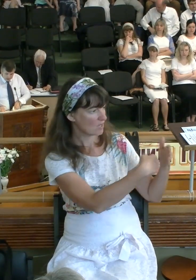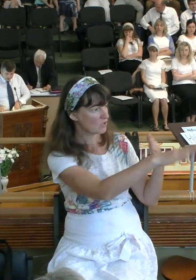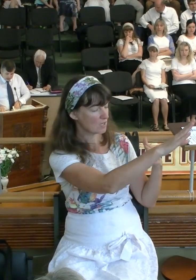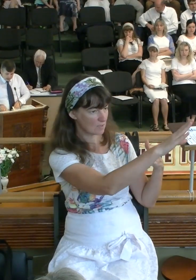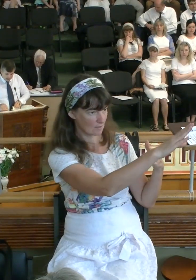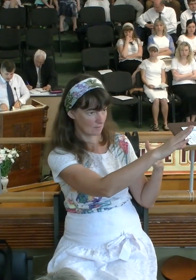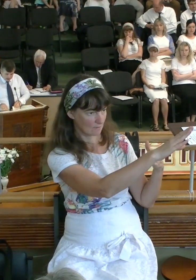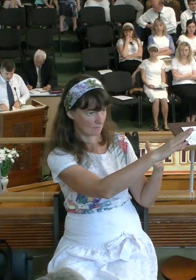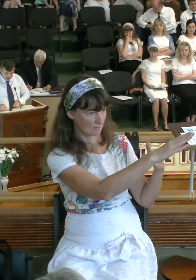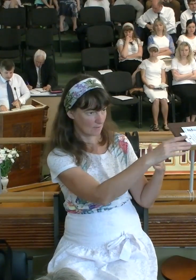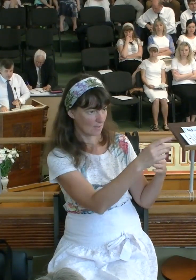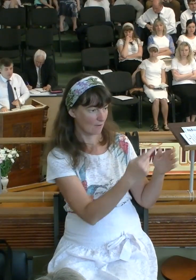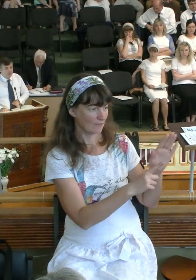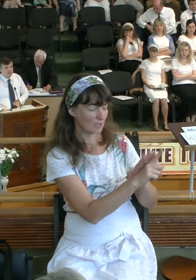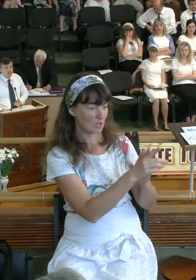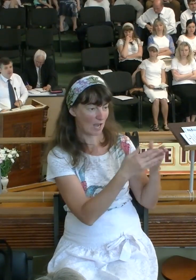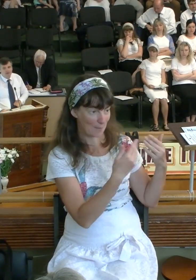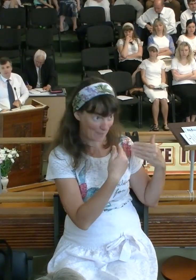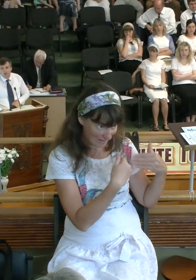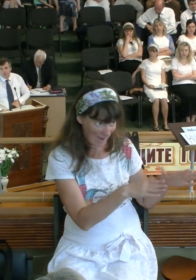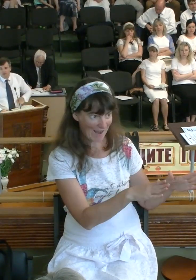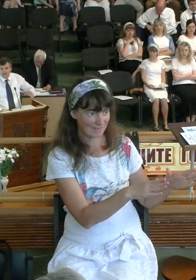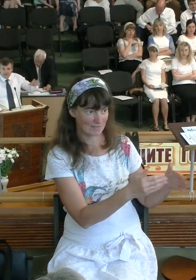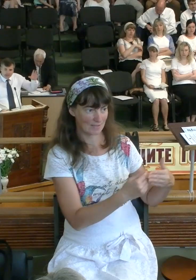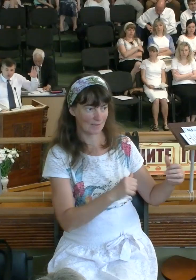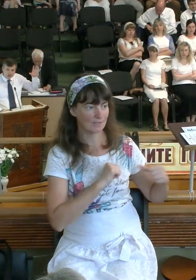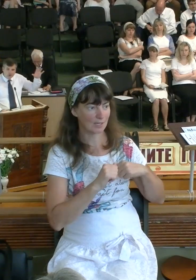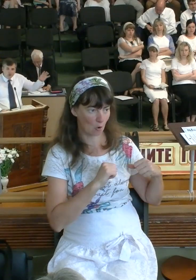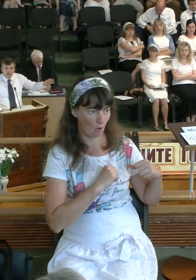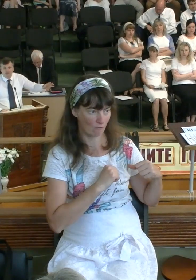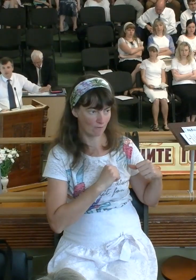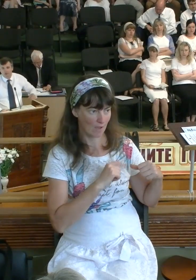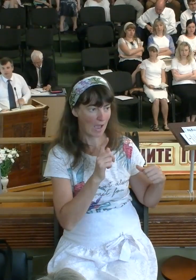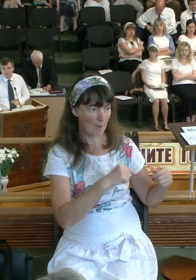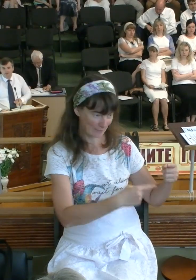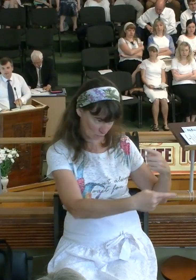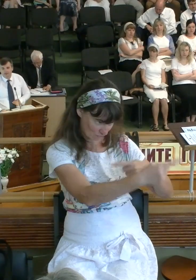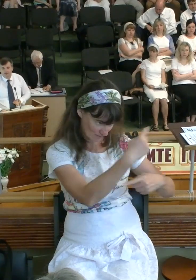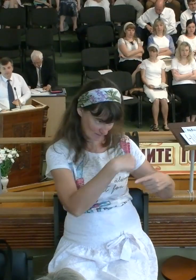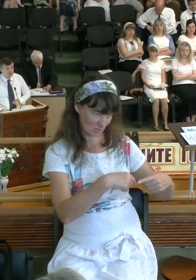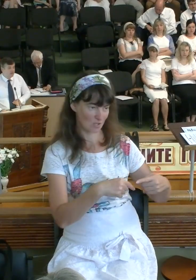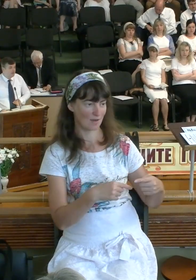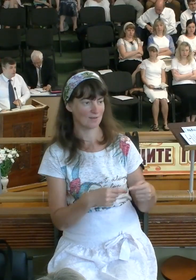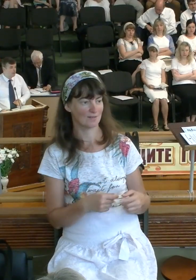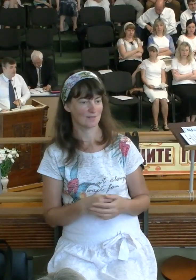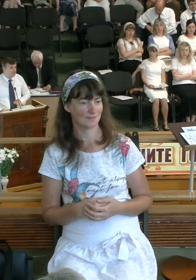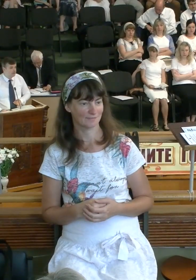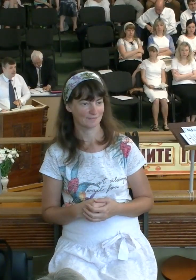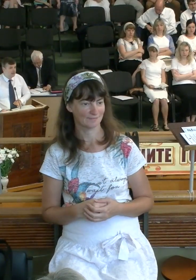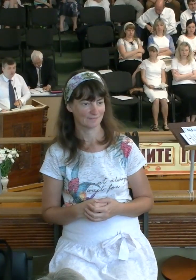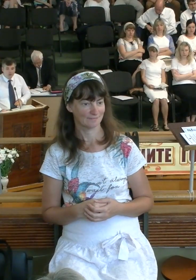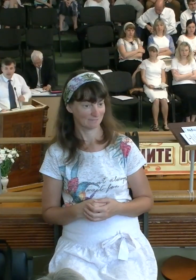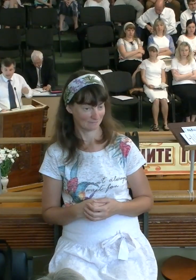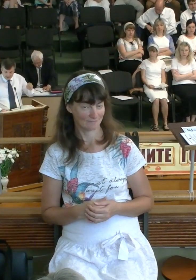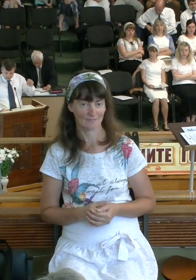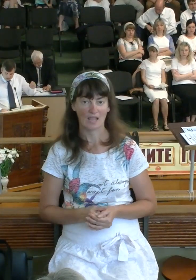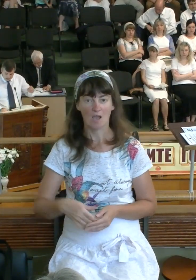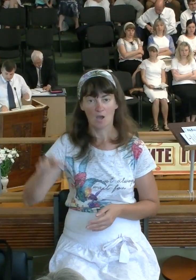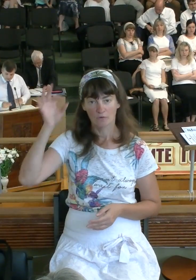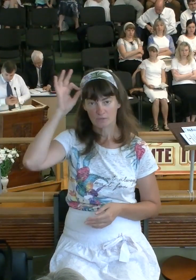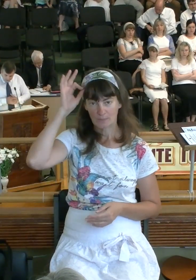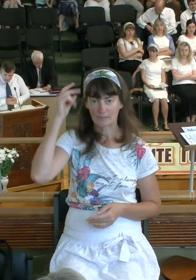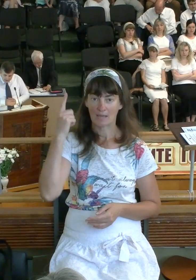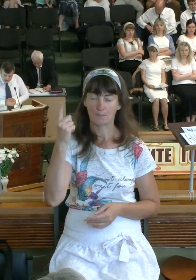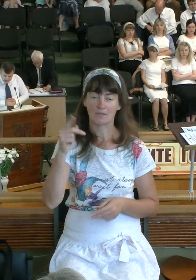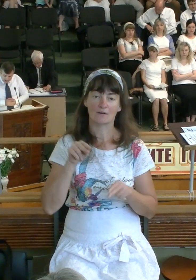плод покаяния. Вы помните, первая проповедь, когда сходит Дух Святой, первая проповедь Петра, какое это